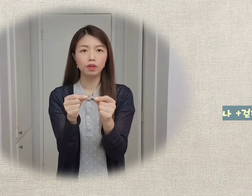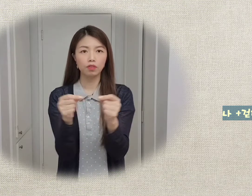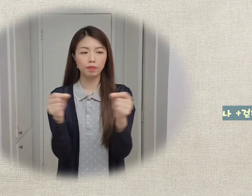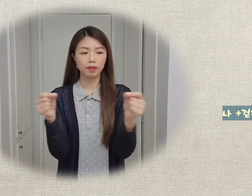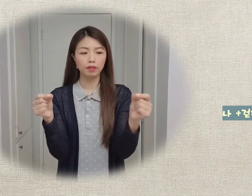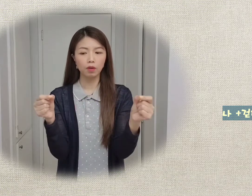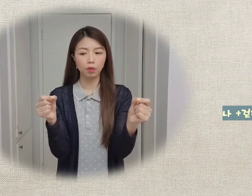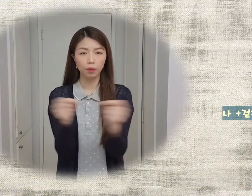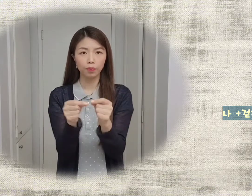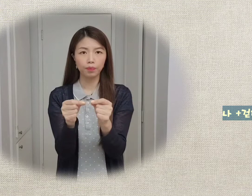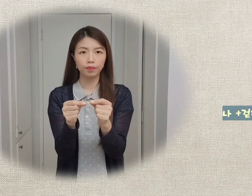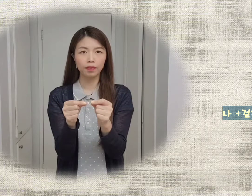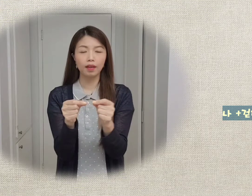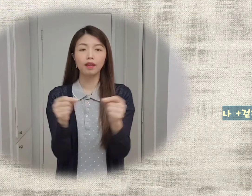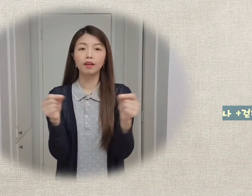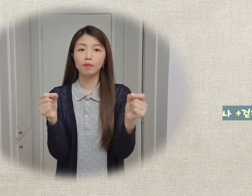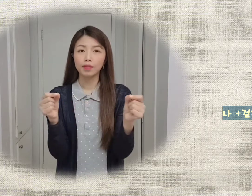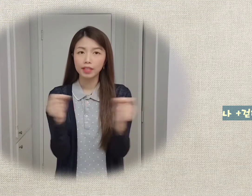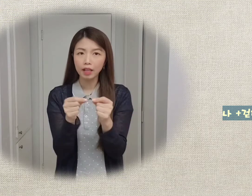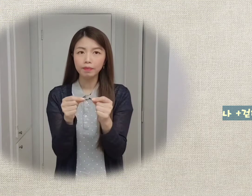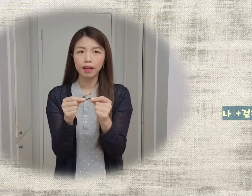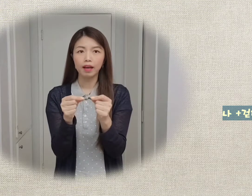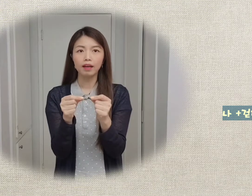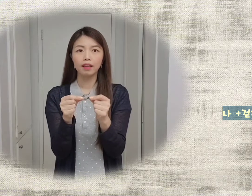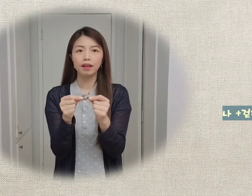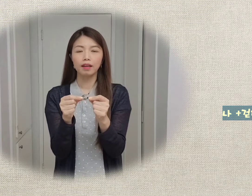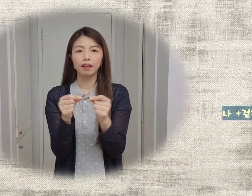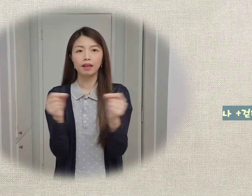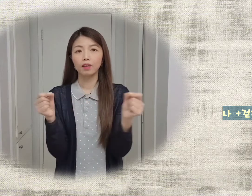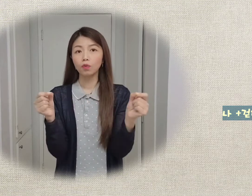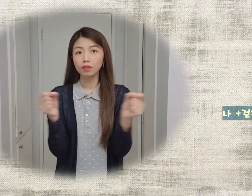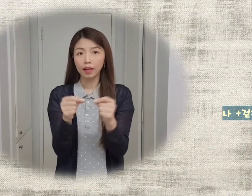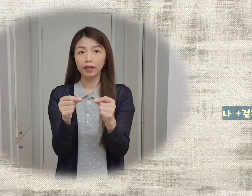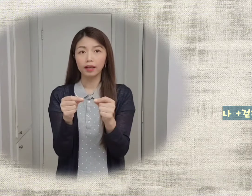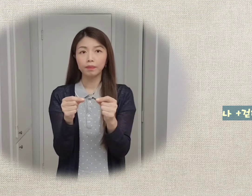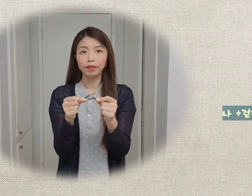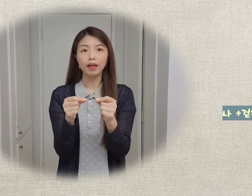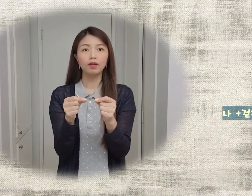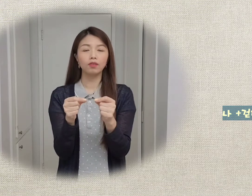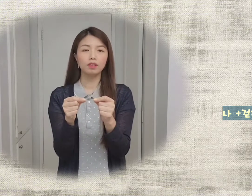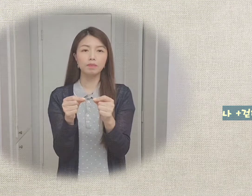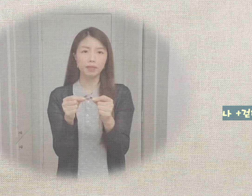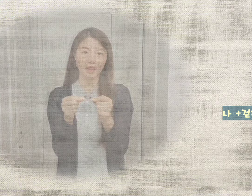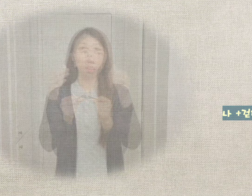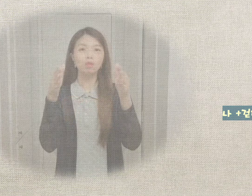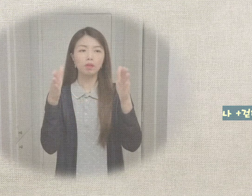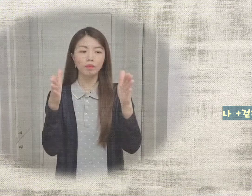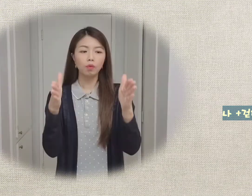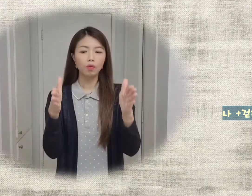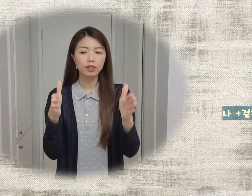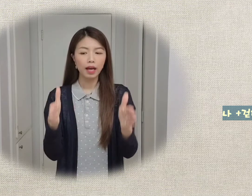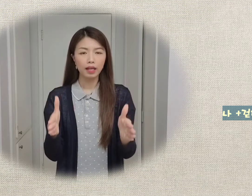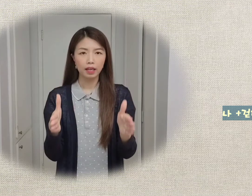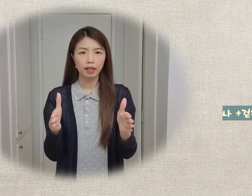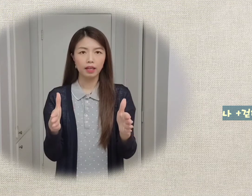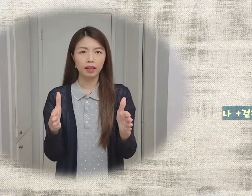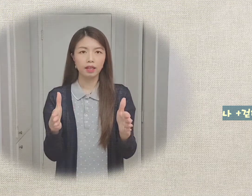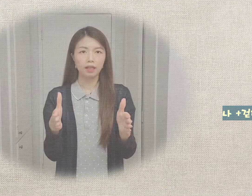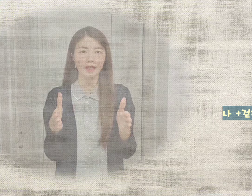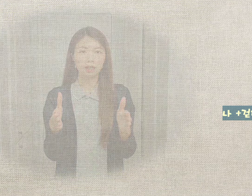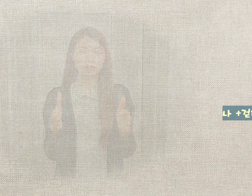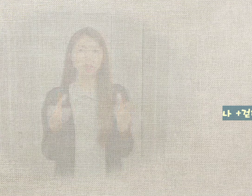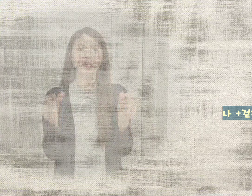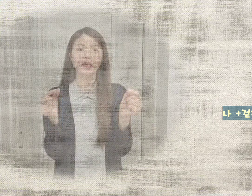이렇게 붙여주시면 돼요. 서로. 그러면 짧다 혹은 가깝다, 이런 뜻입니다. 그리고 뭐뭐